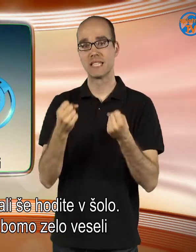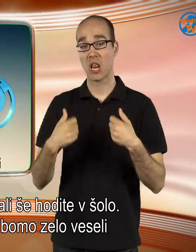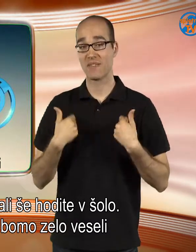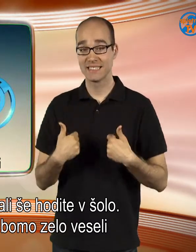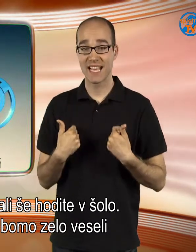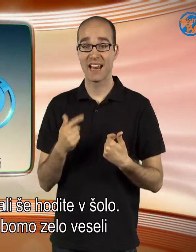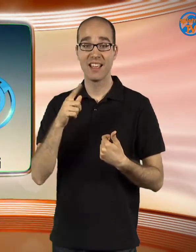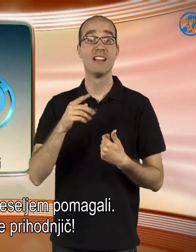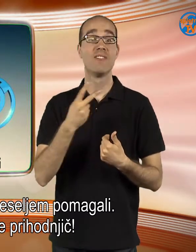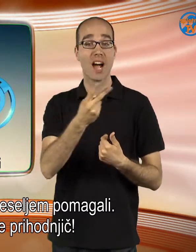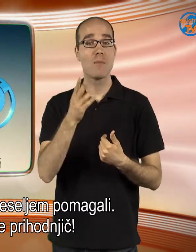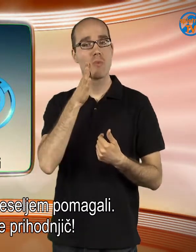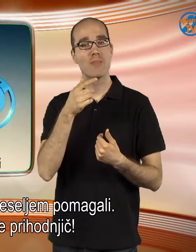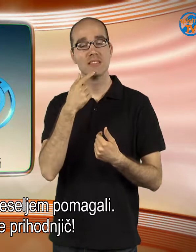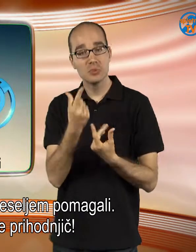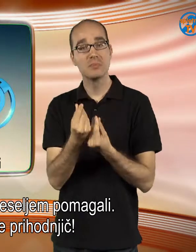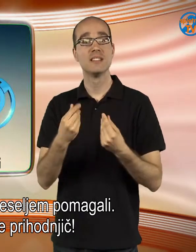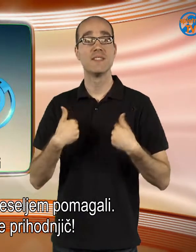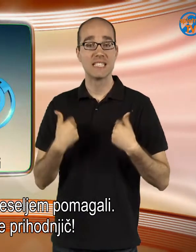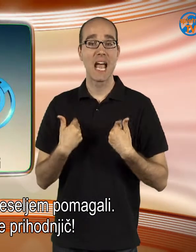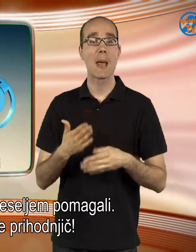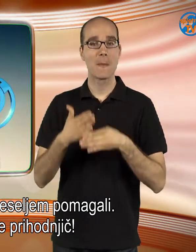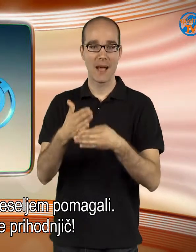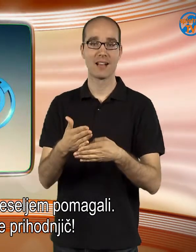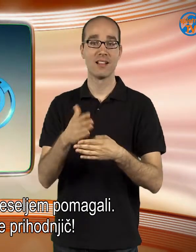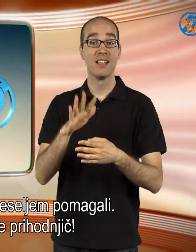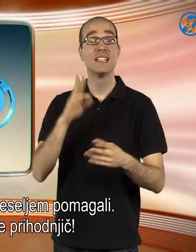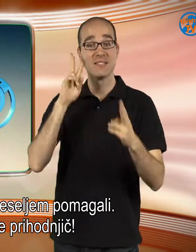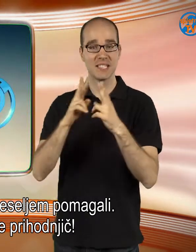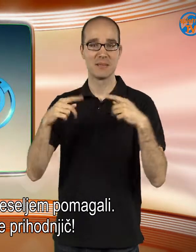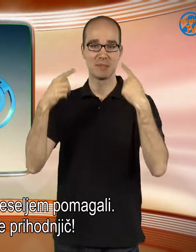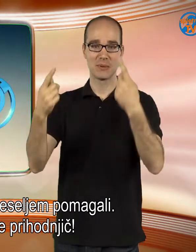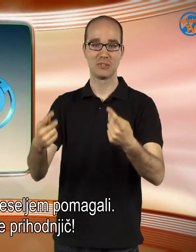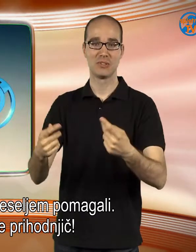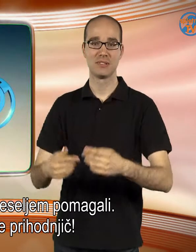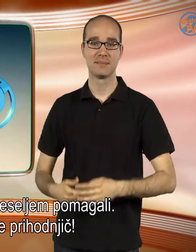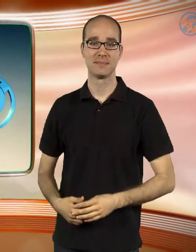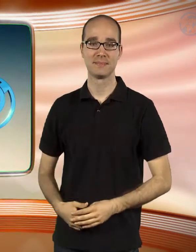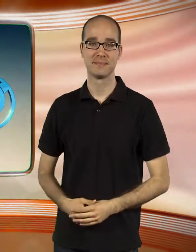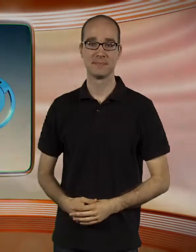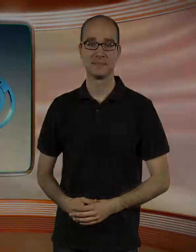zelo veseli in vam bomo z veseljem pomagali. Nasvidenje prihodnjič.